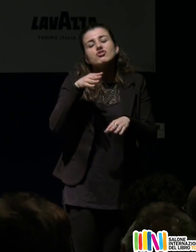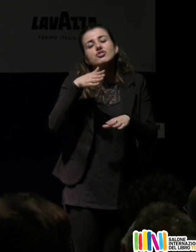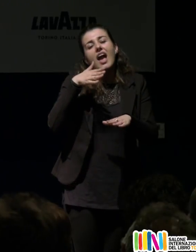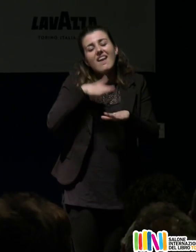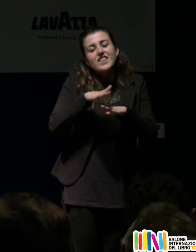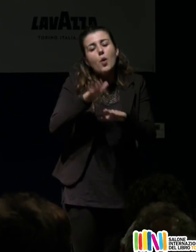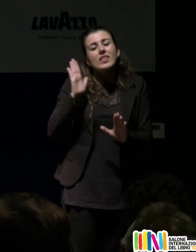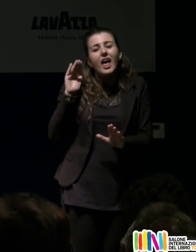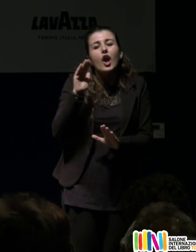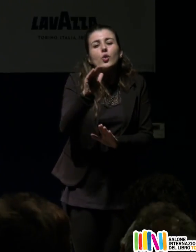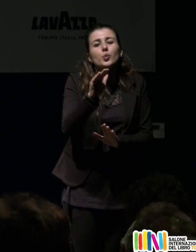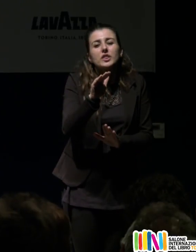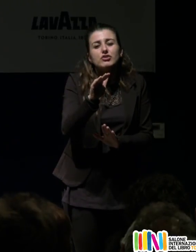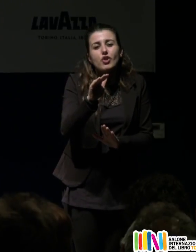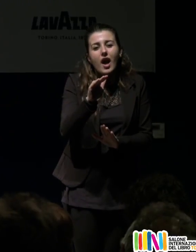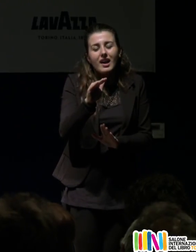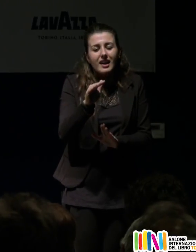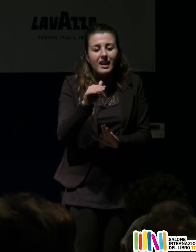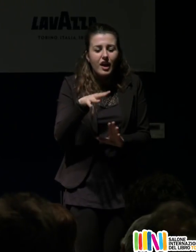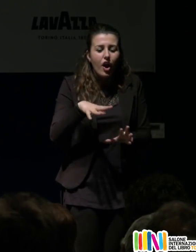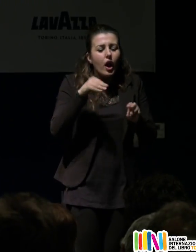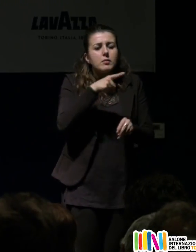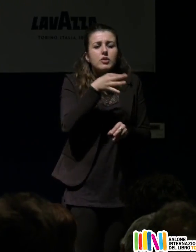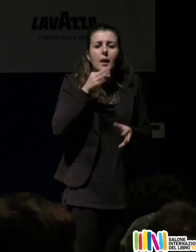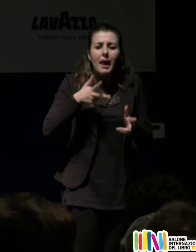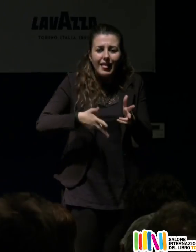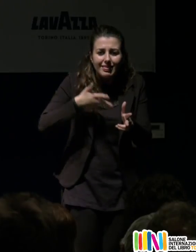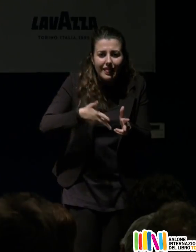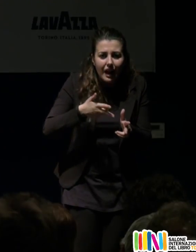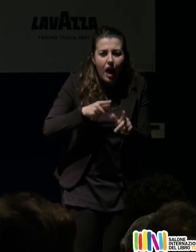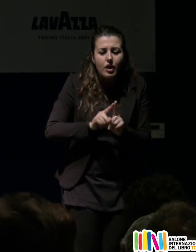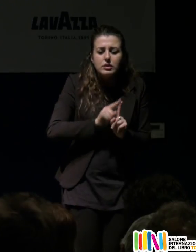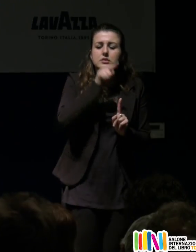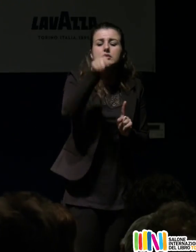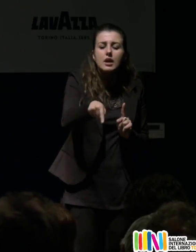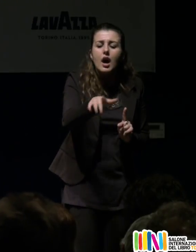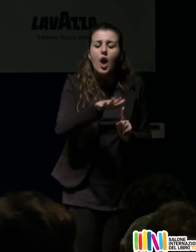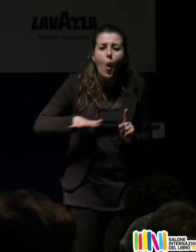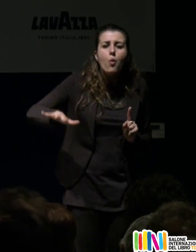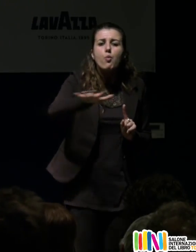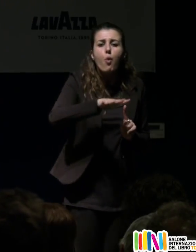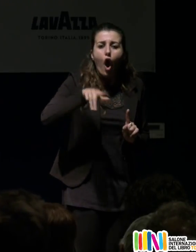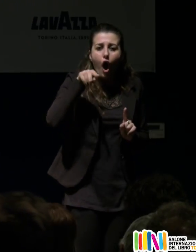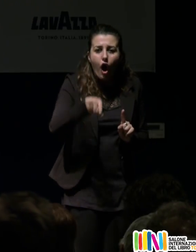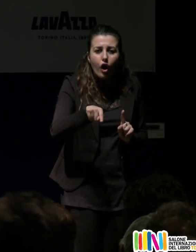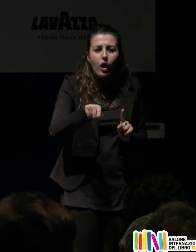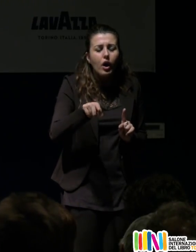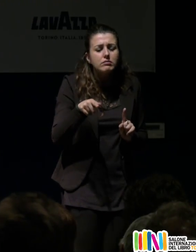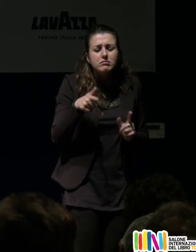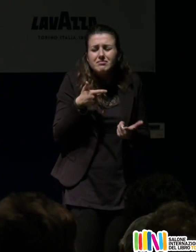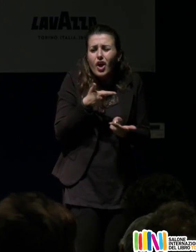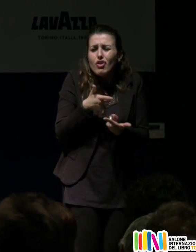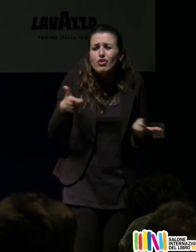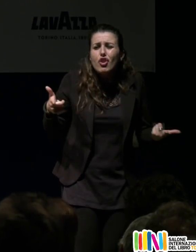quotidianamente cioè prendere treni andare sui luoghi non avere alcuna